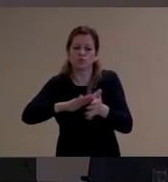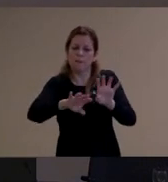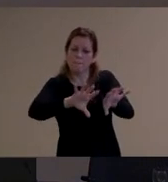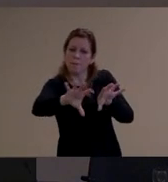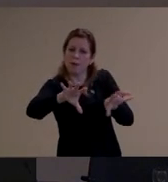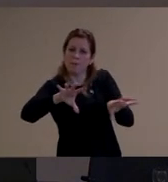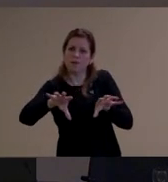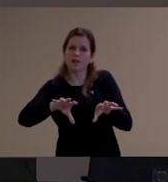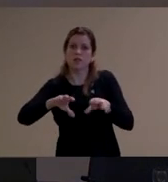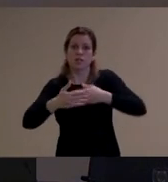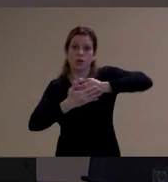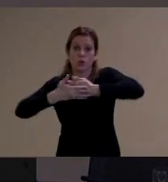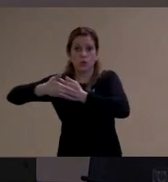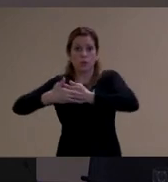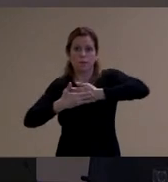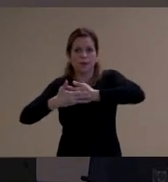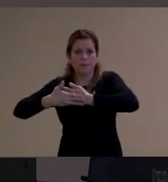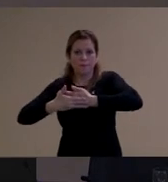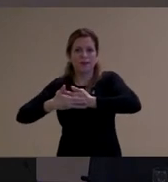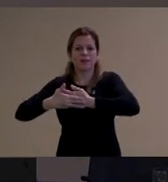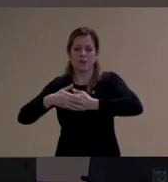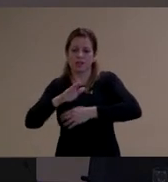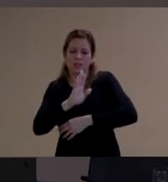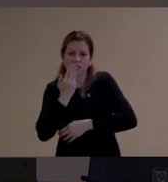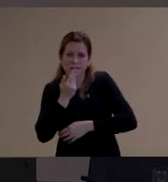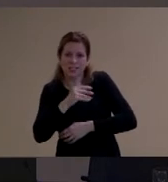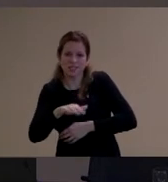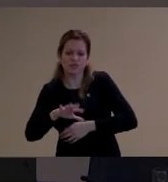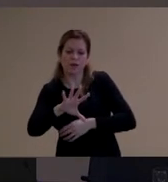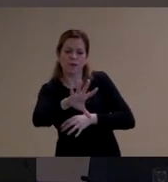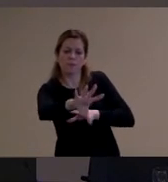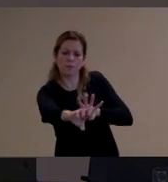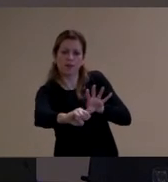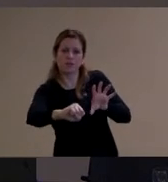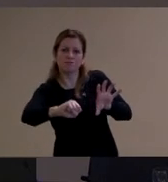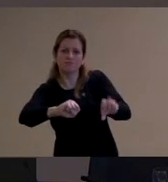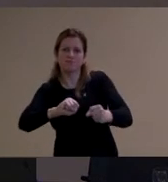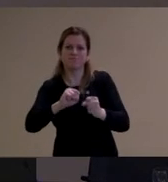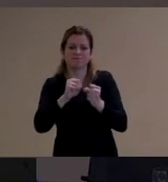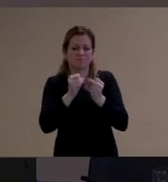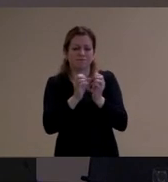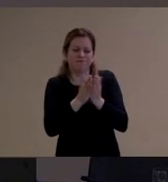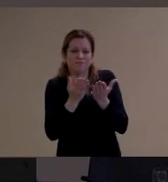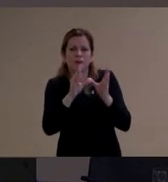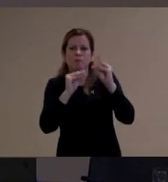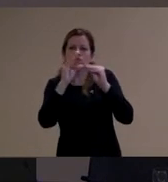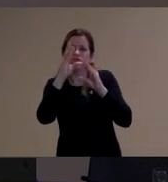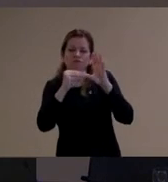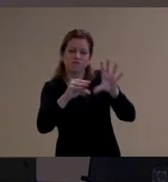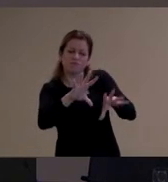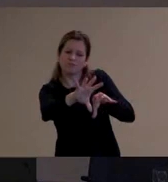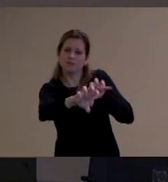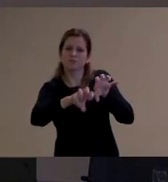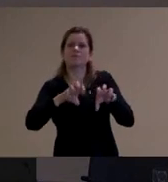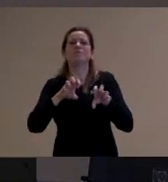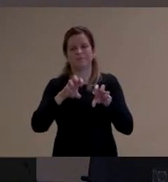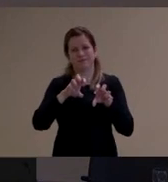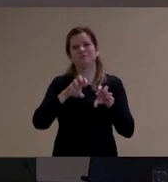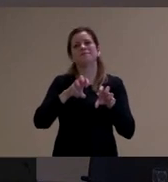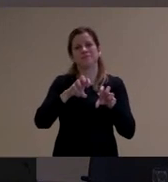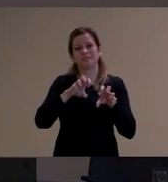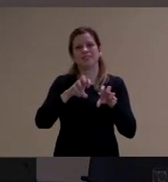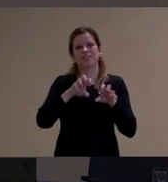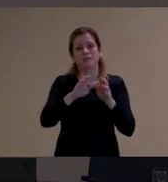forma que o bebê vai se apropriando do livro como instrumento de leitura E aí lembra agora